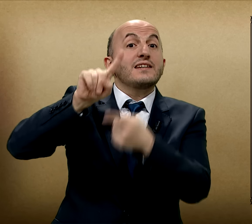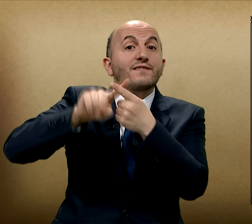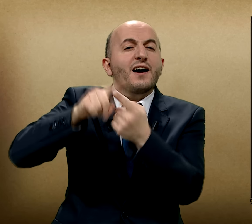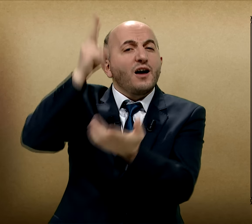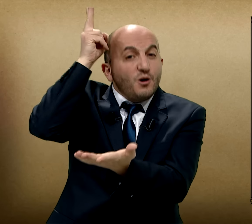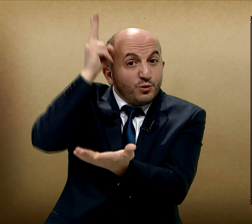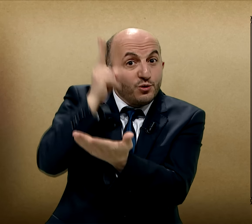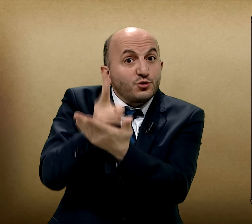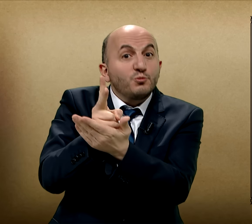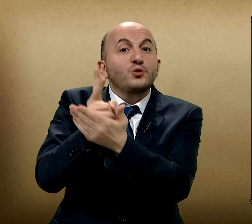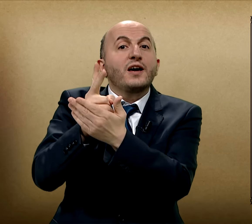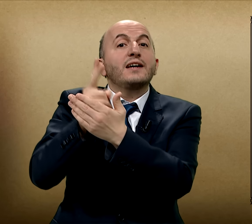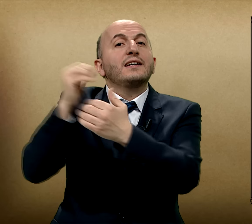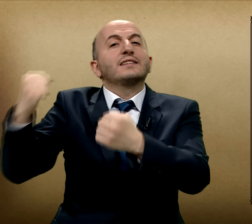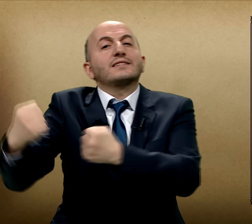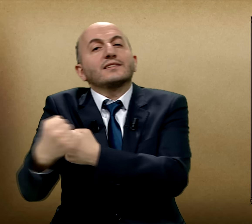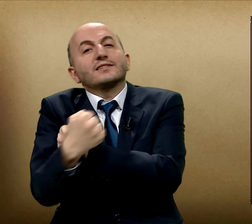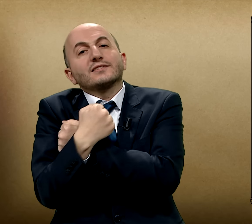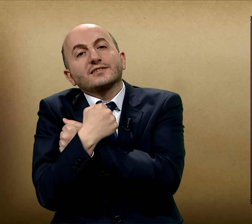ve hükmüne sığınırız.